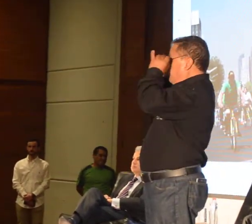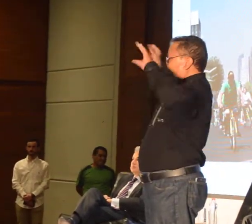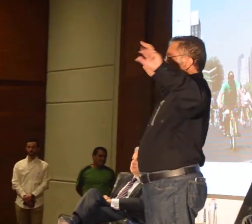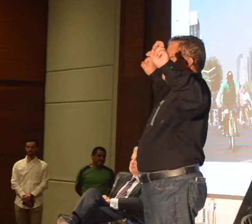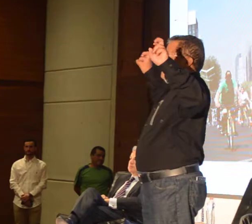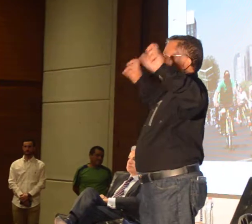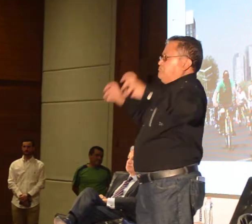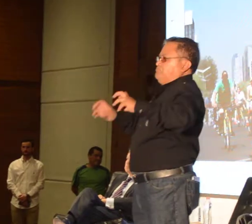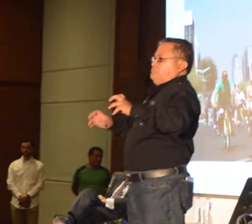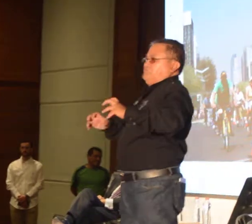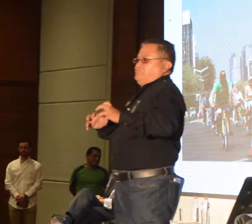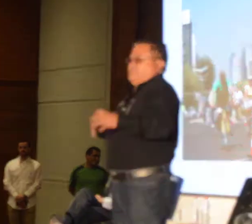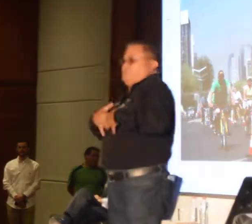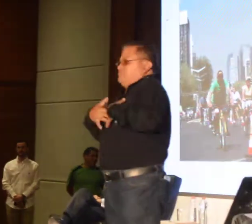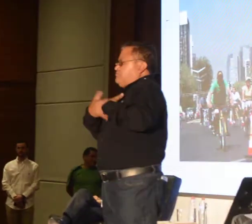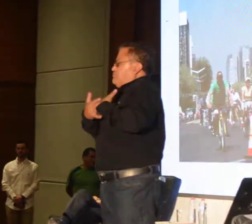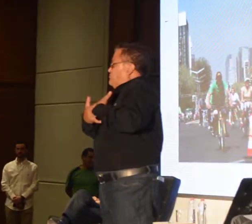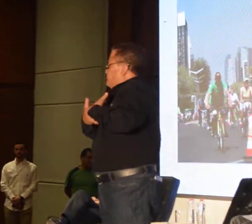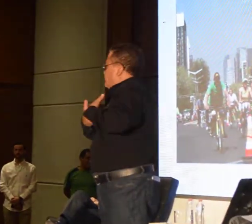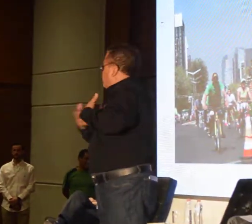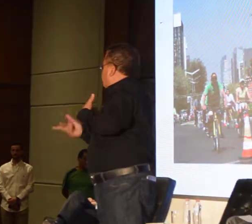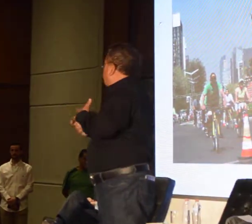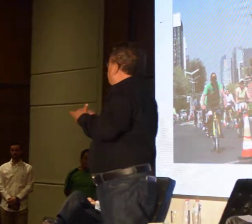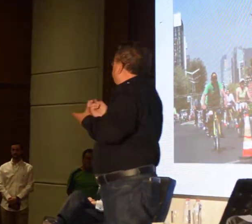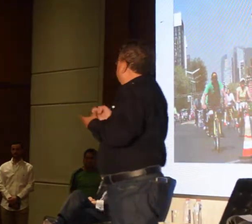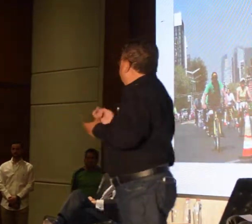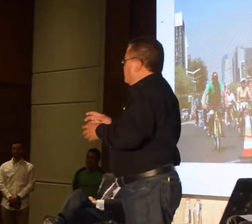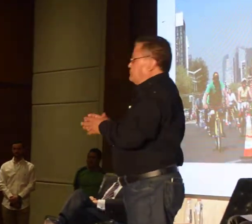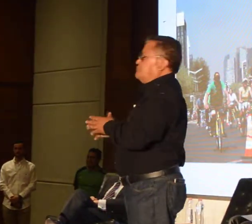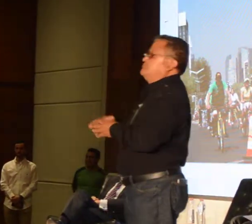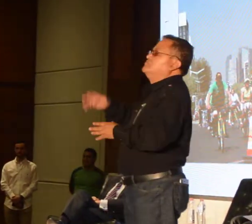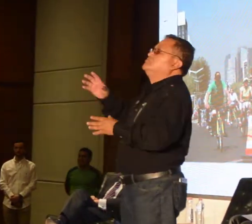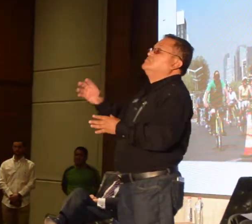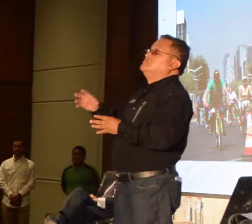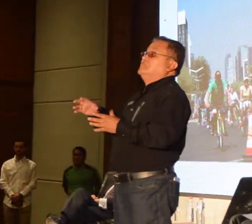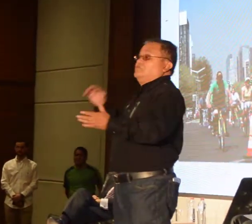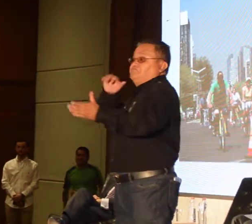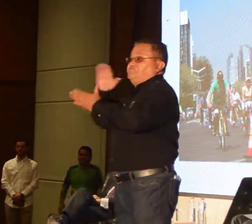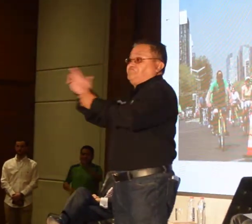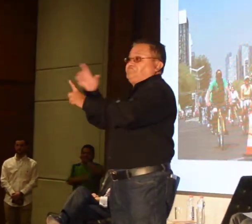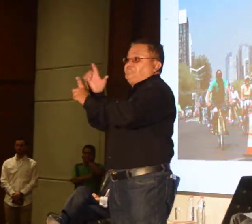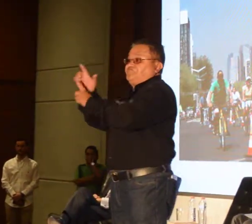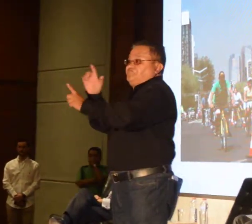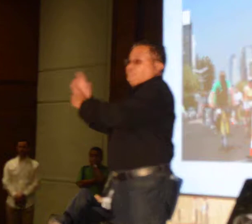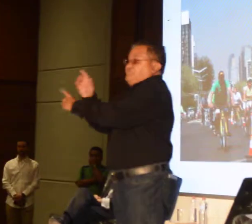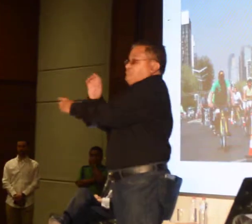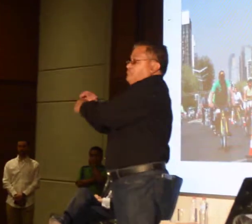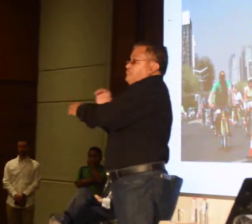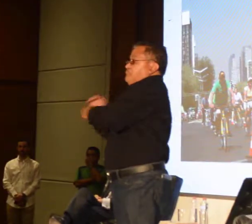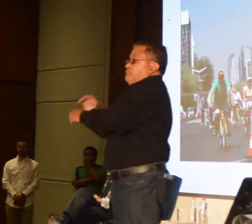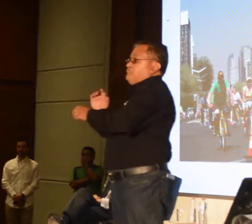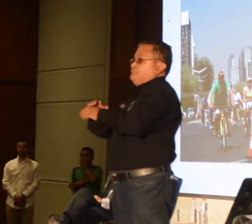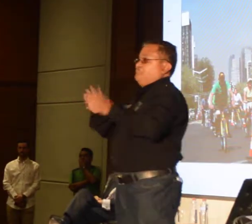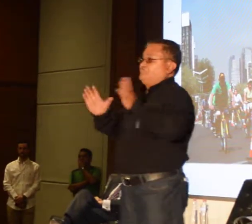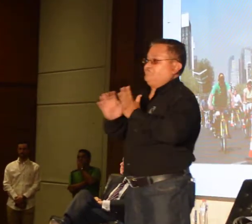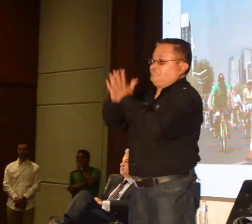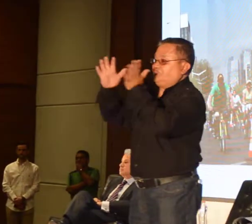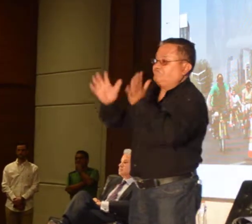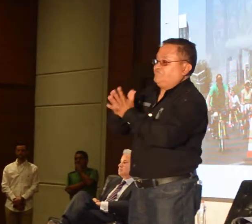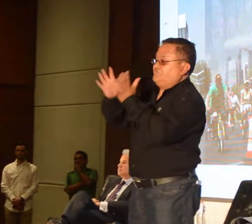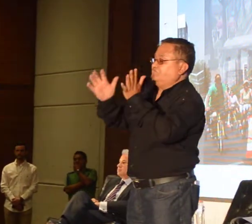me preocupa, que está dentro de los 10 ejes que he seleccionado, es el combate a la corrupción. Es establecer, obviamente, la